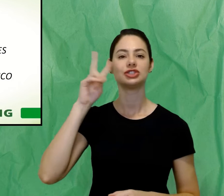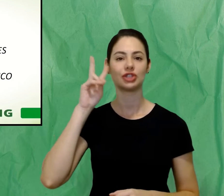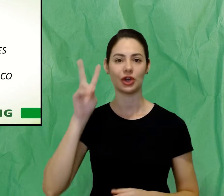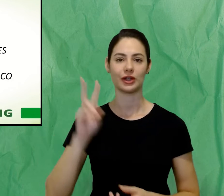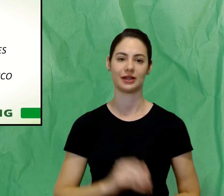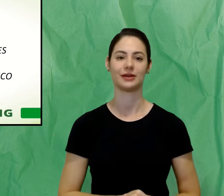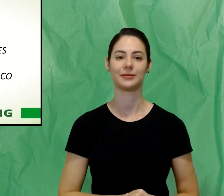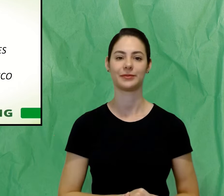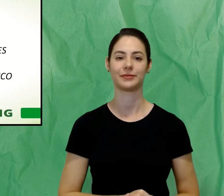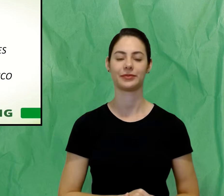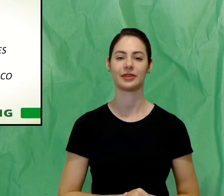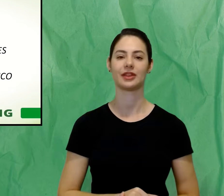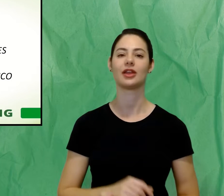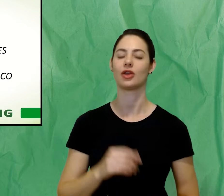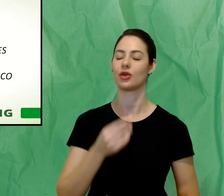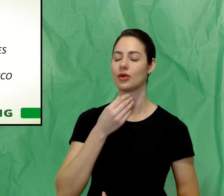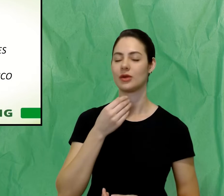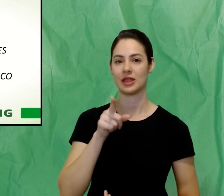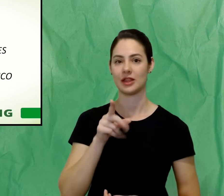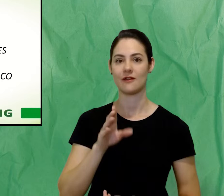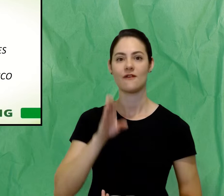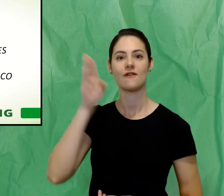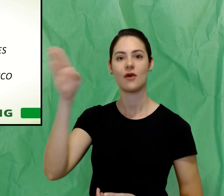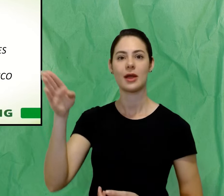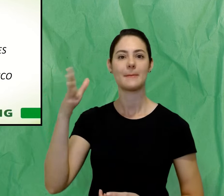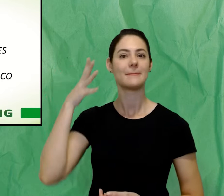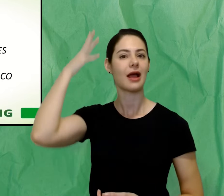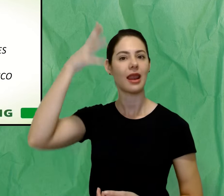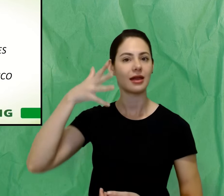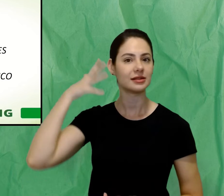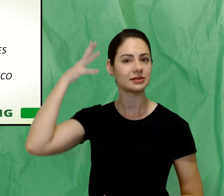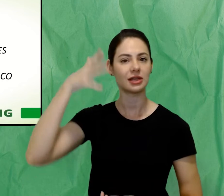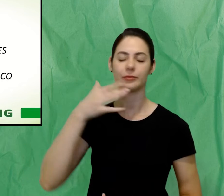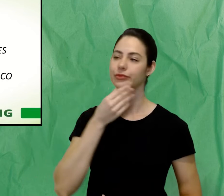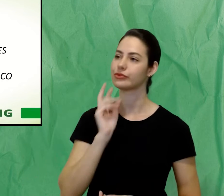história de que ele foi numa palestra e o